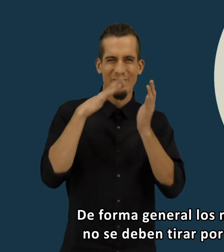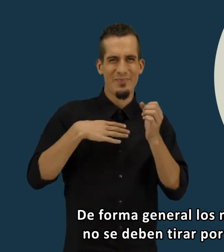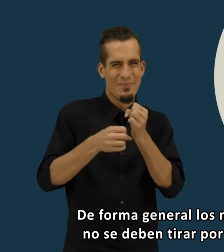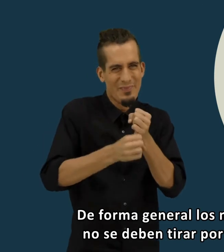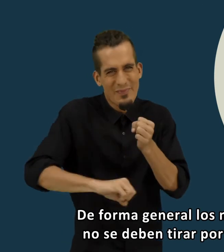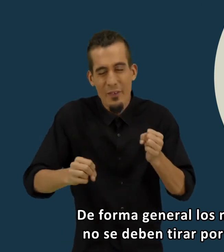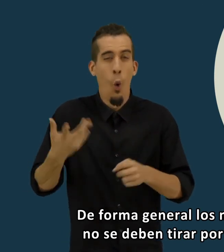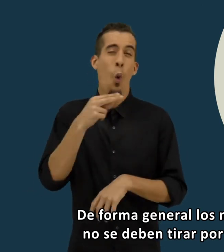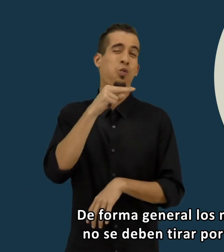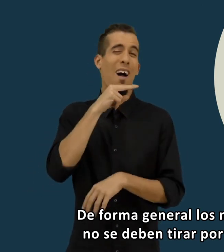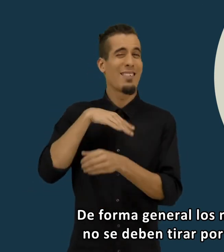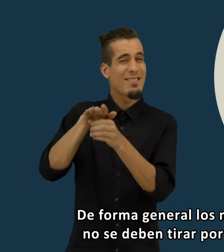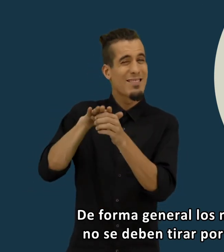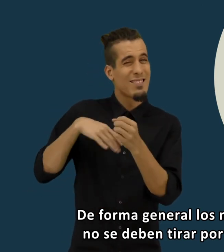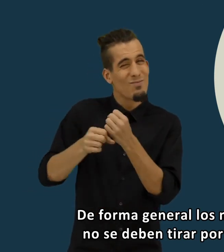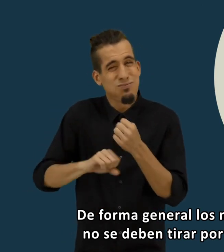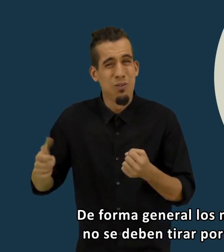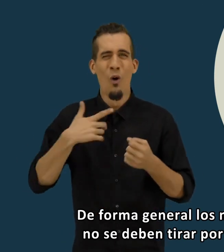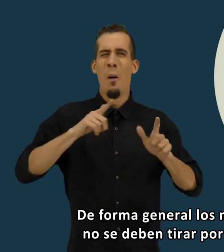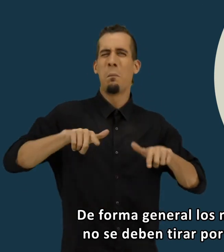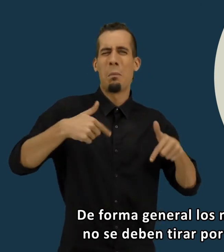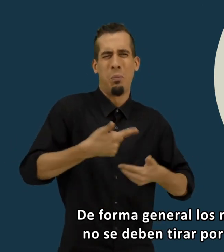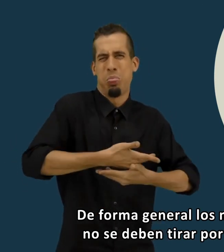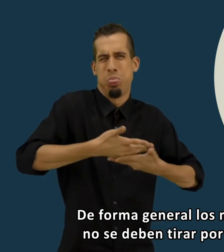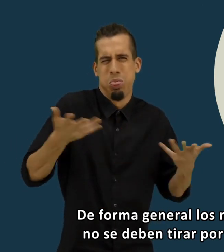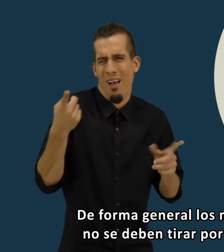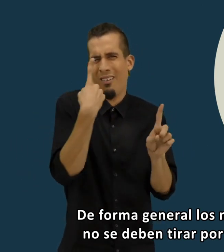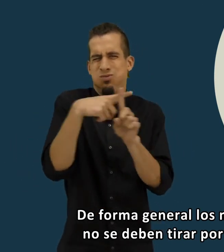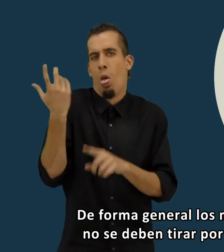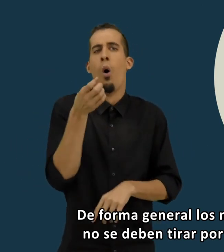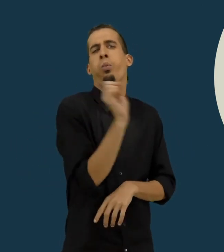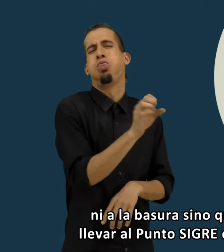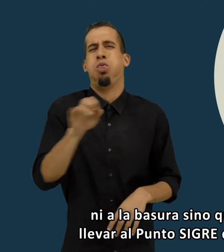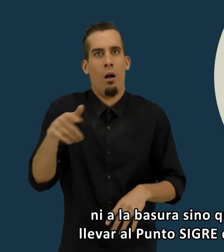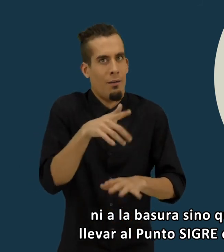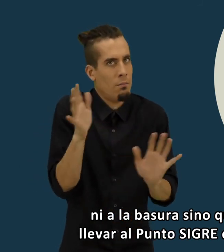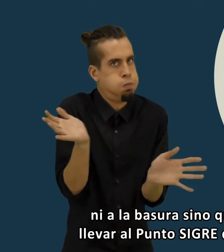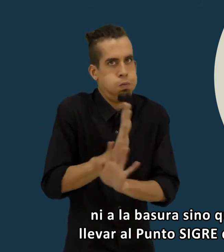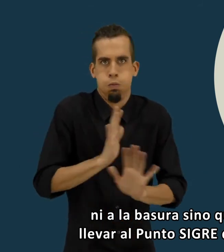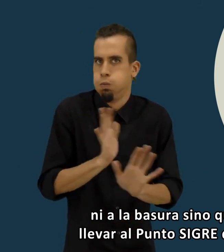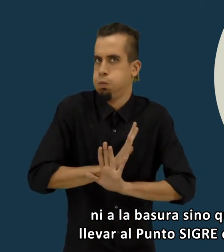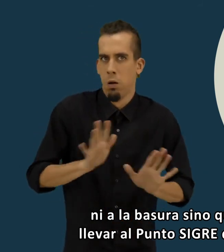De forma general, los medicamentos no se deben tirar por los desagües ni a la basura,